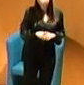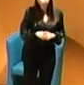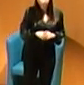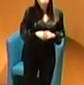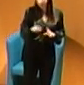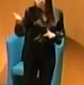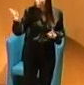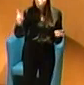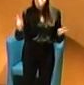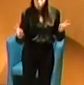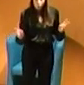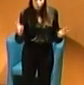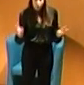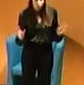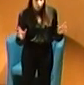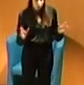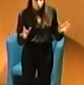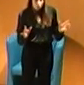Est-ce qu'il y a